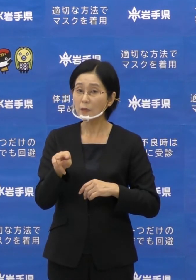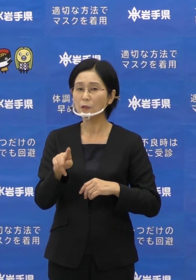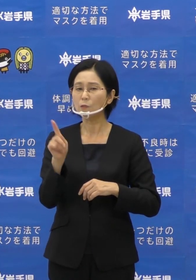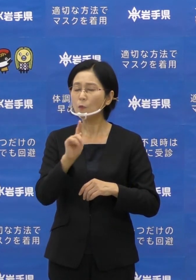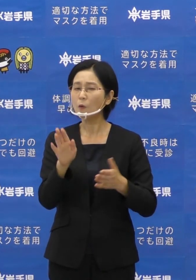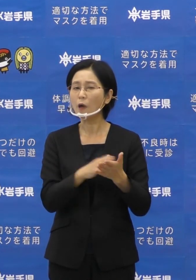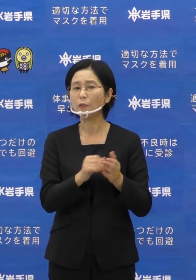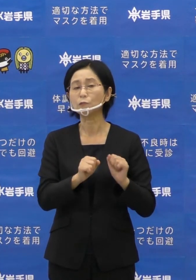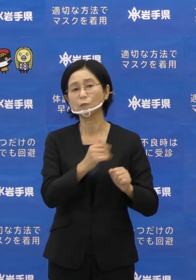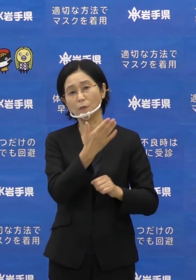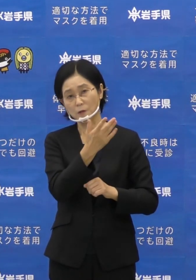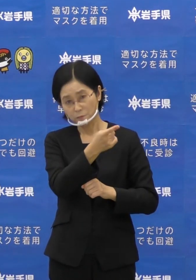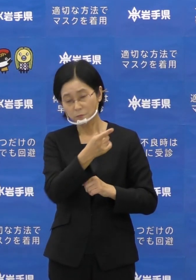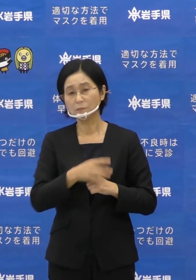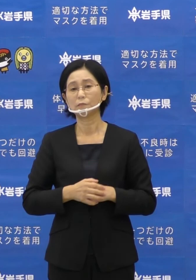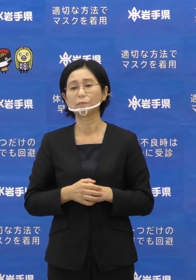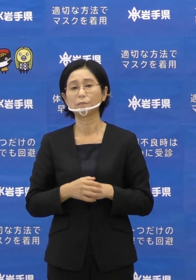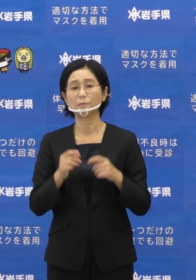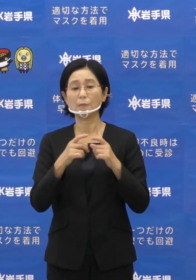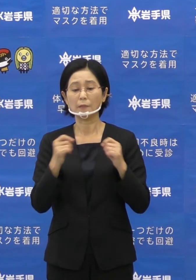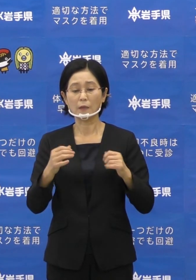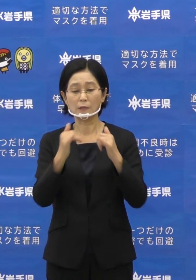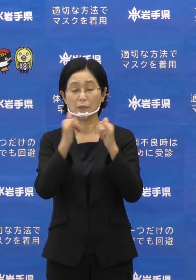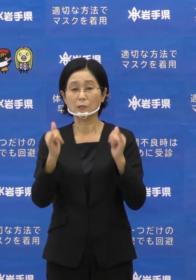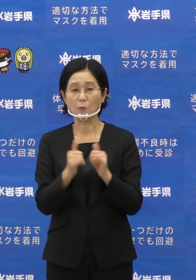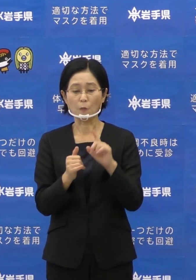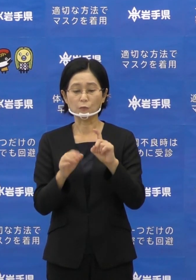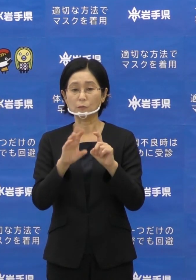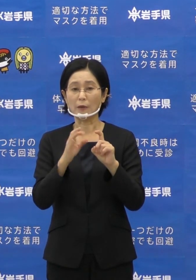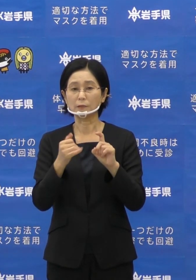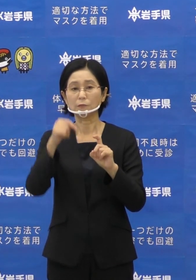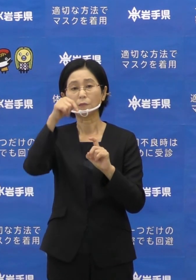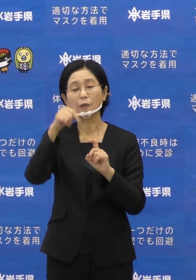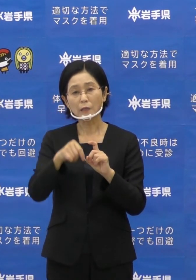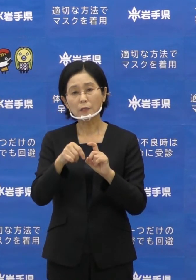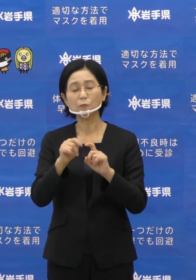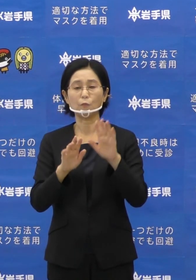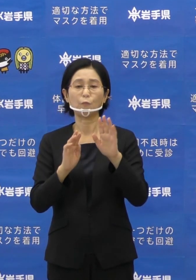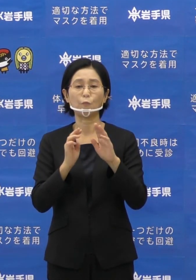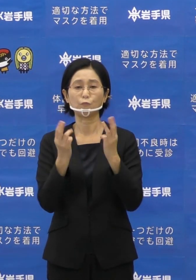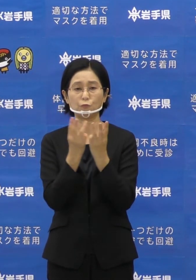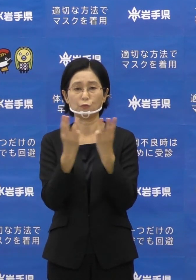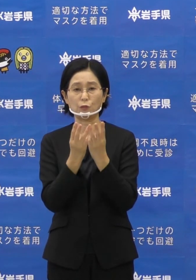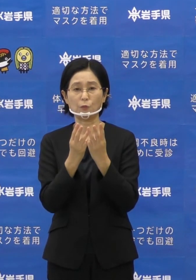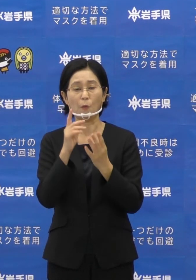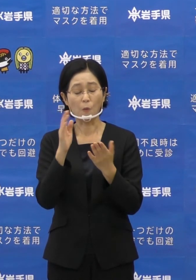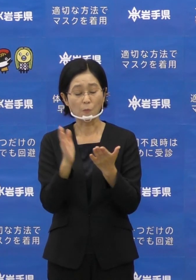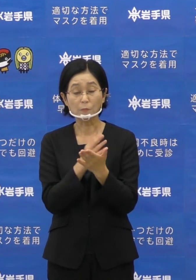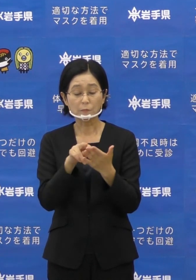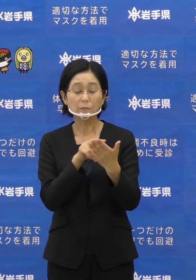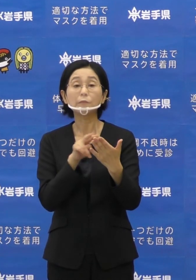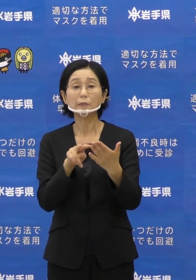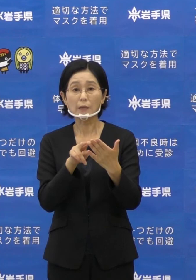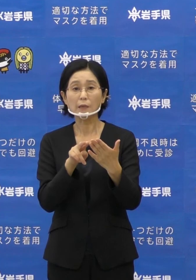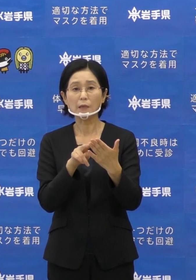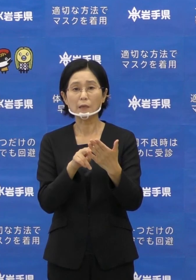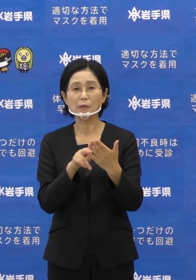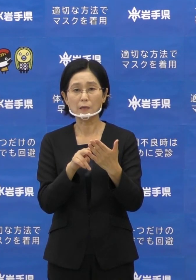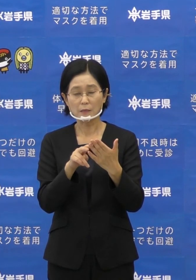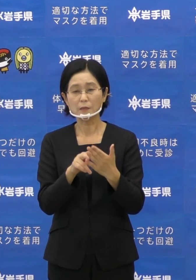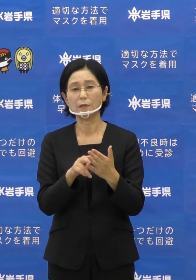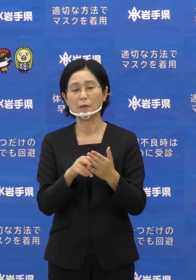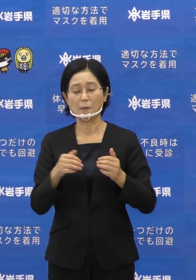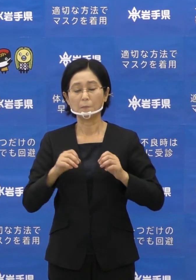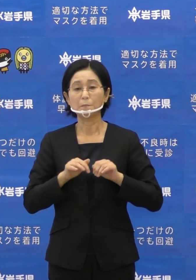ような10万人あたりの数字を見ながら緊急事態宣言、まん延防止等重点措置、そ